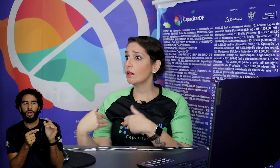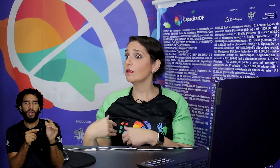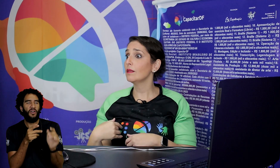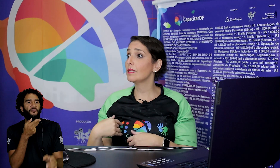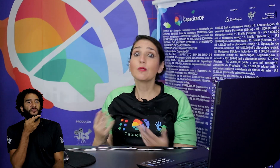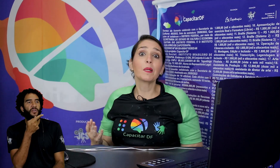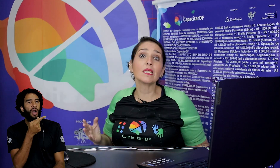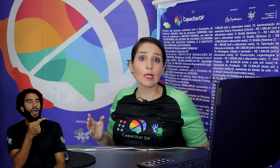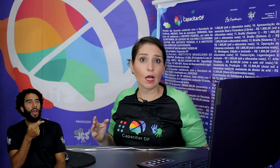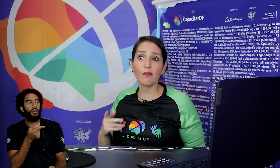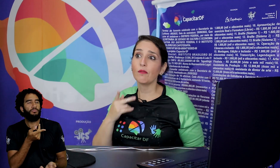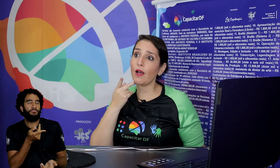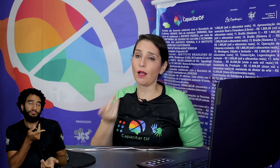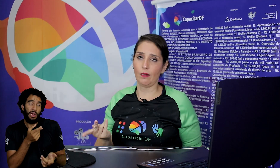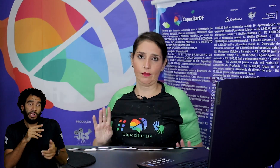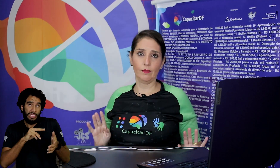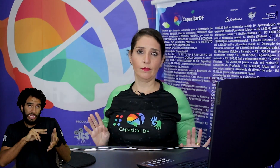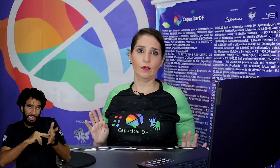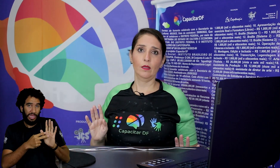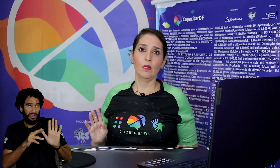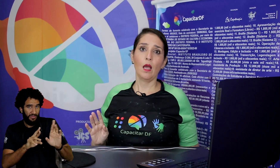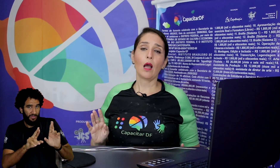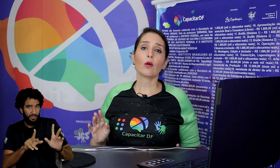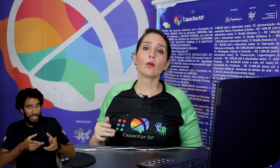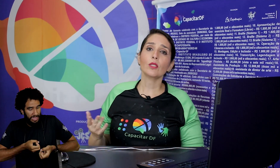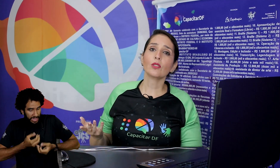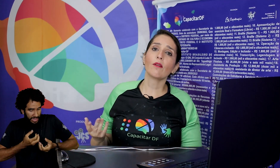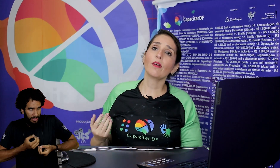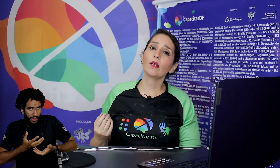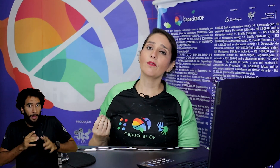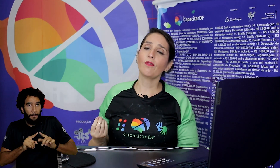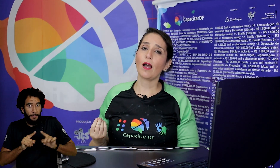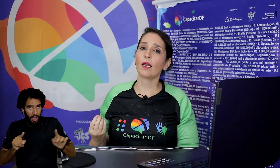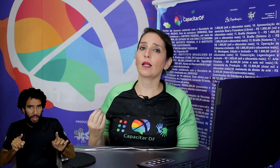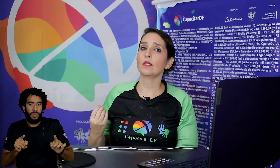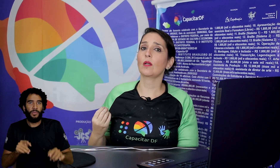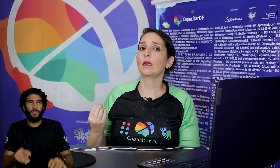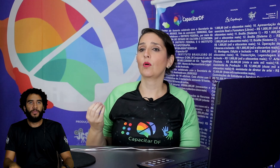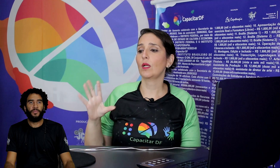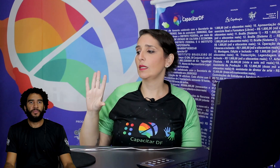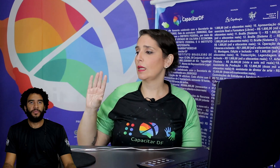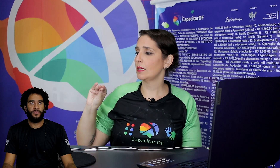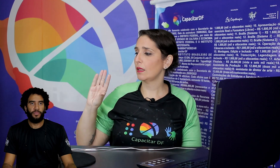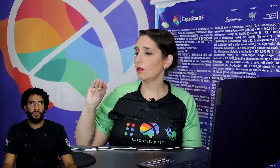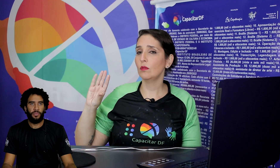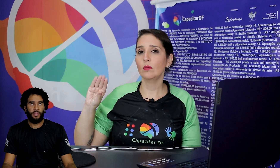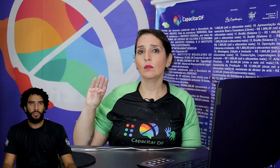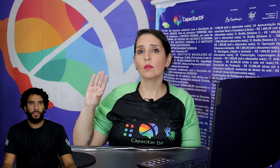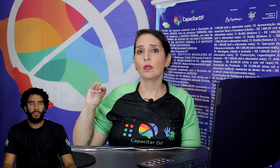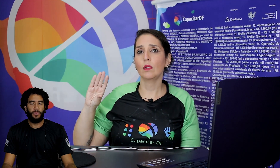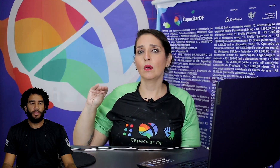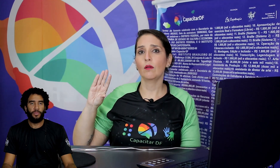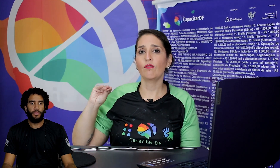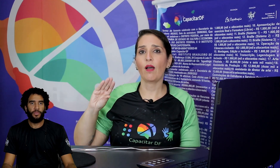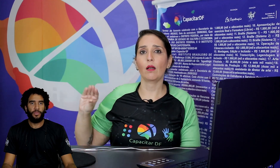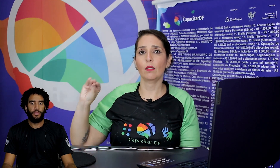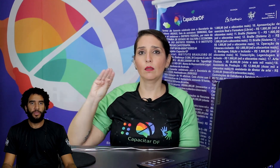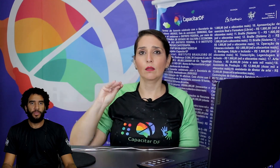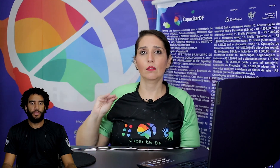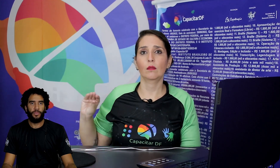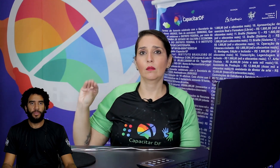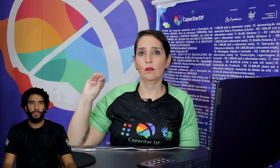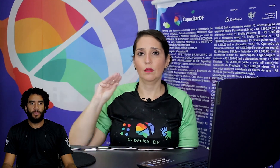ele se expressar. Fala. Agora, quando a gente está falando em fala relacionada à oralização,